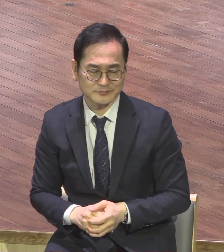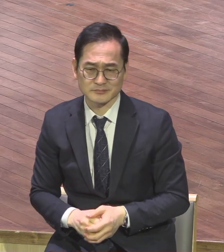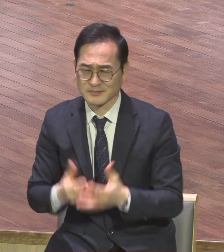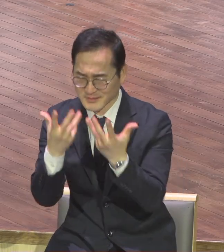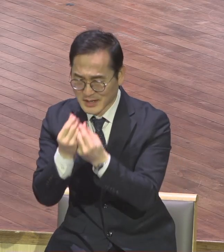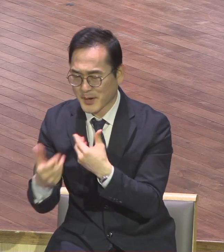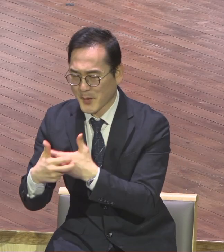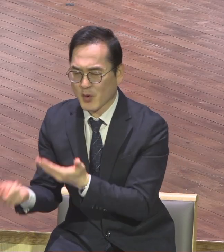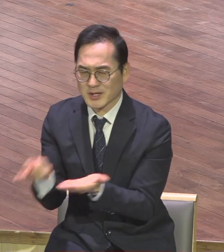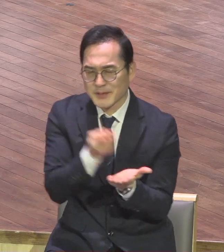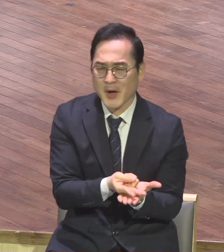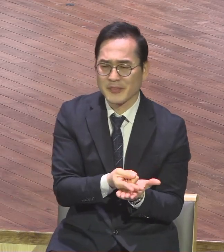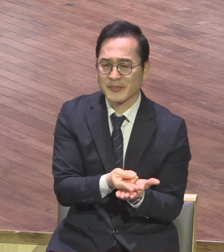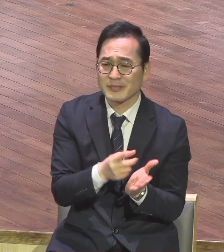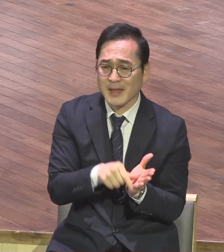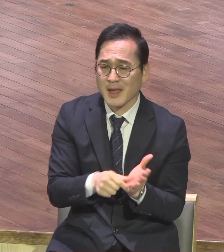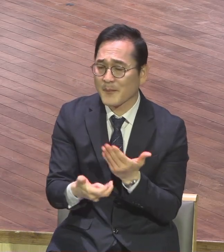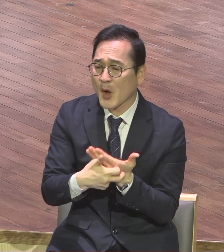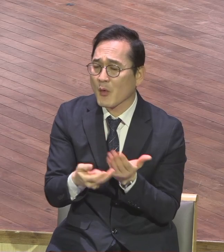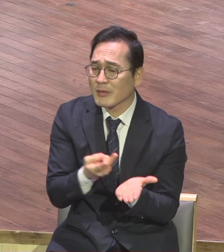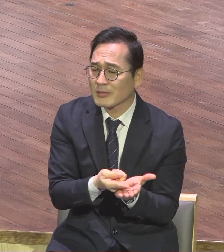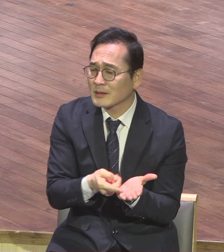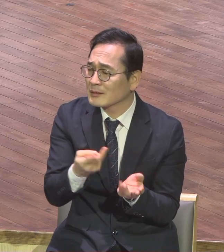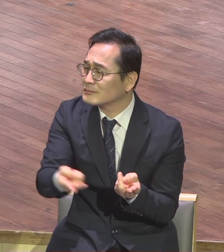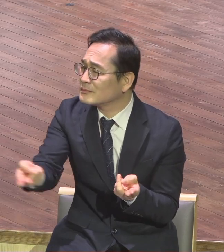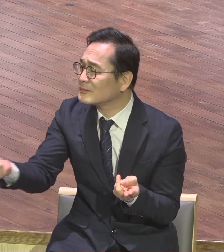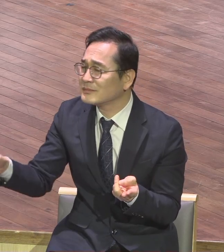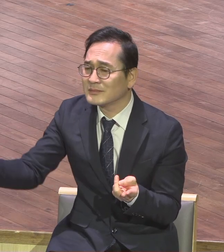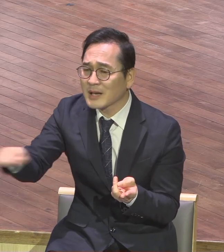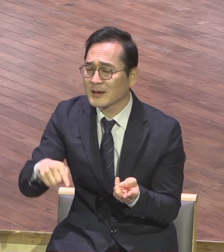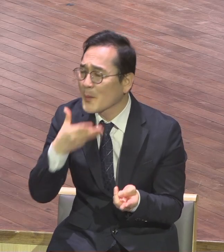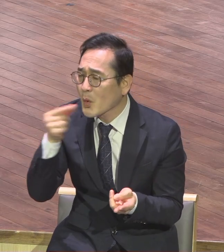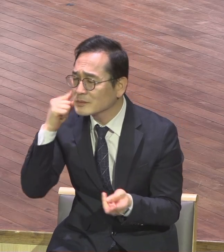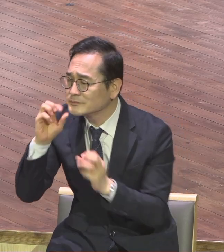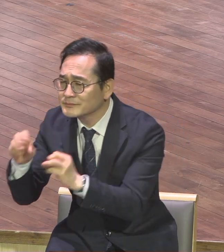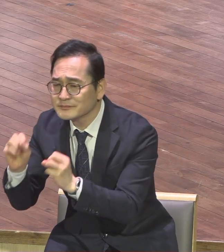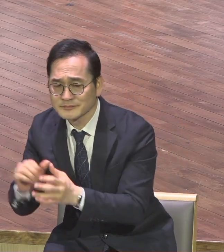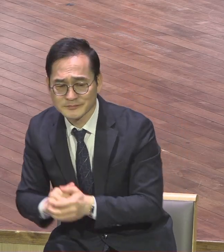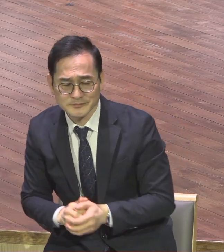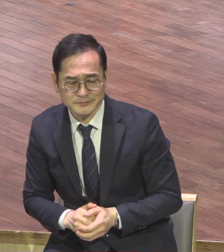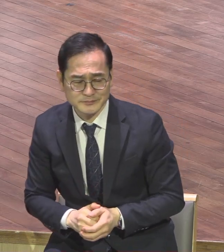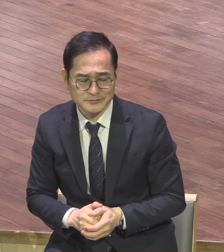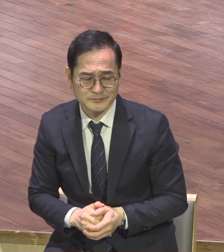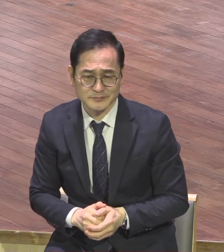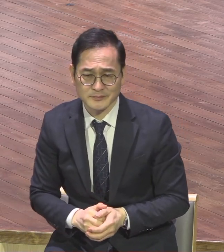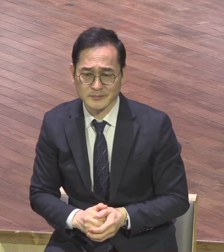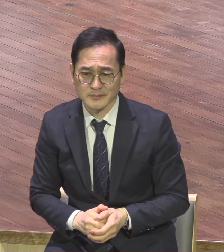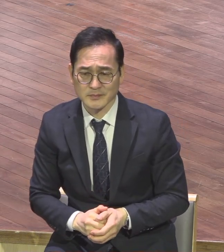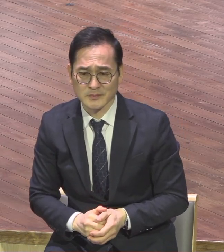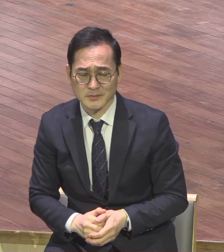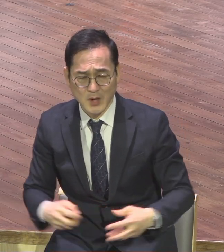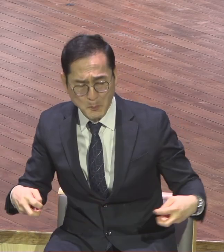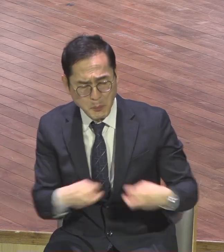있는 사람들이 복음 증거하게 하기도 하고, 때로는 사고가 나가지고 그 사고로 인해서 그분에게 복음을 증거하기도 하고, 하나님의